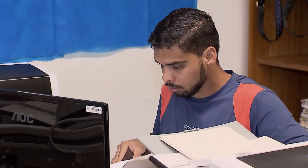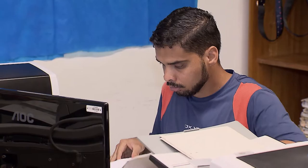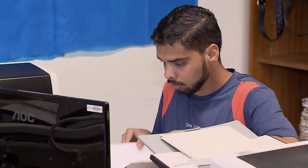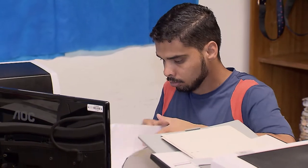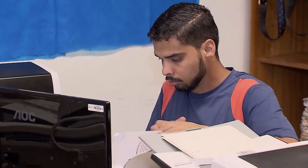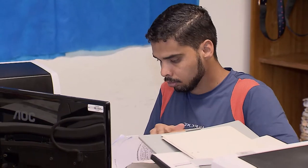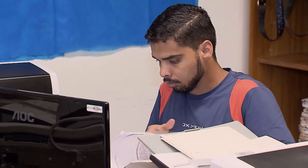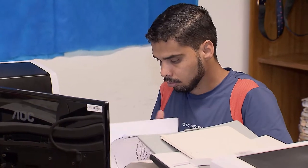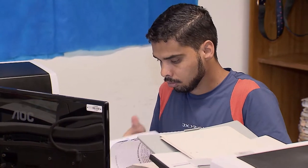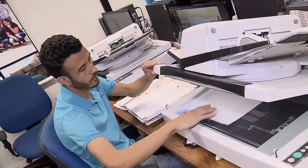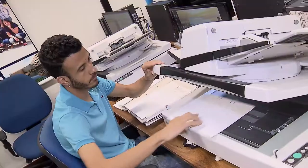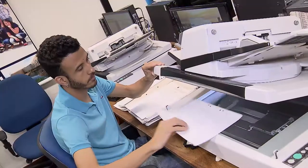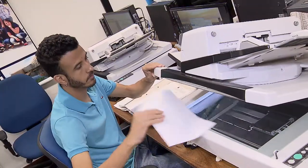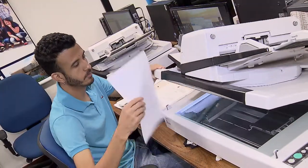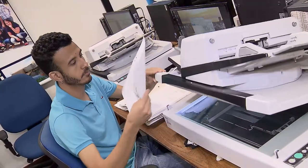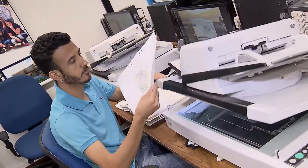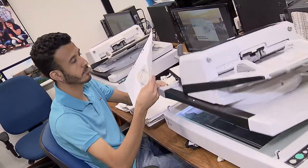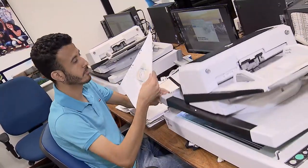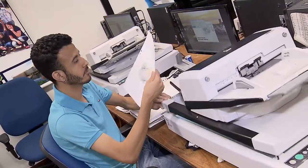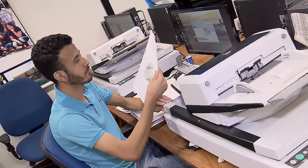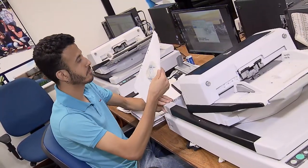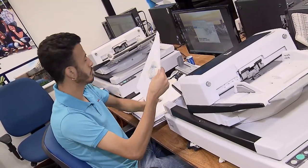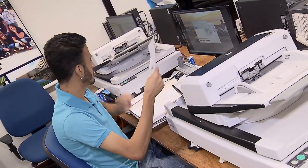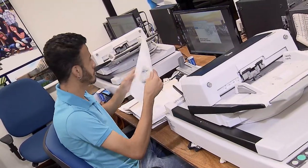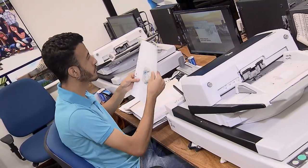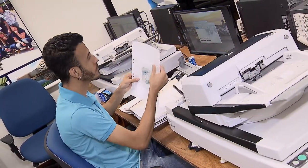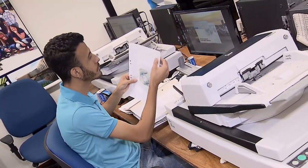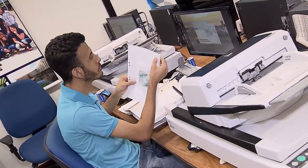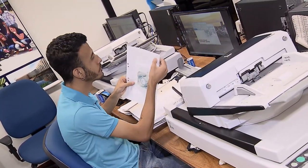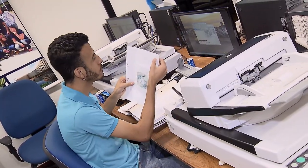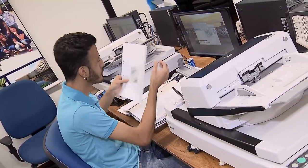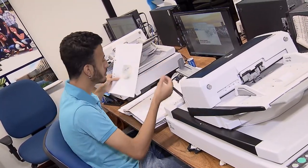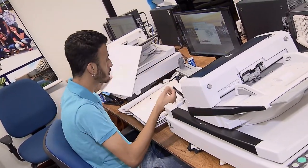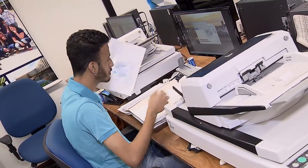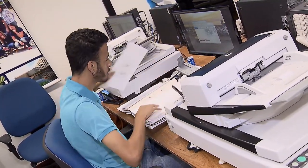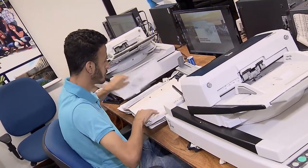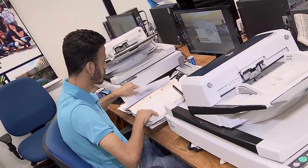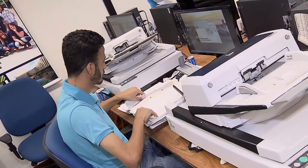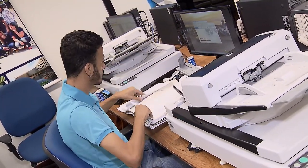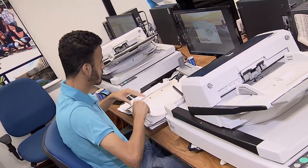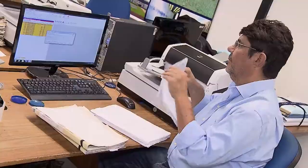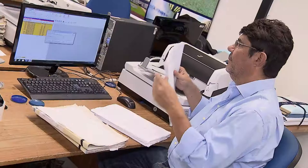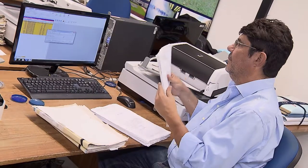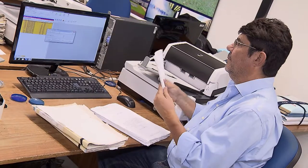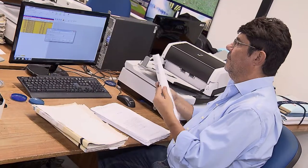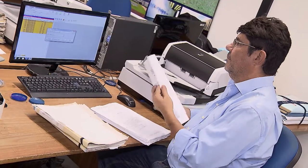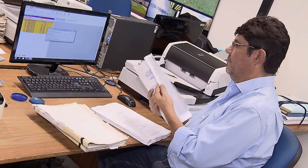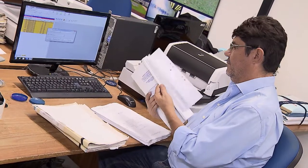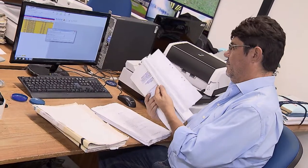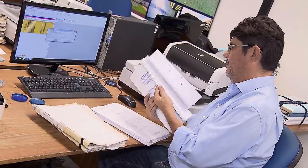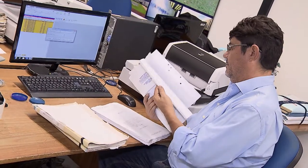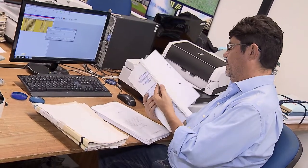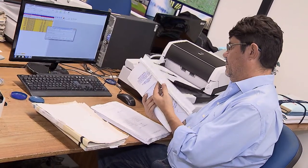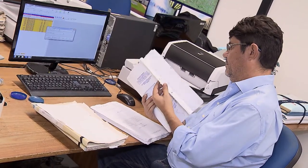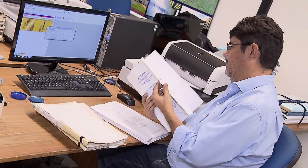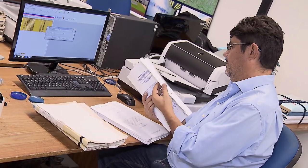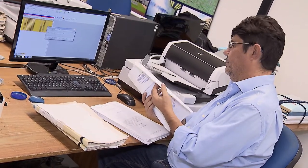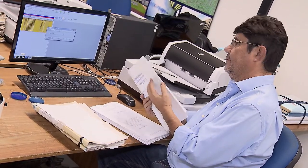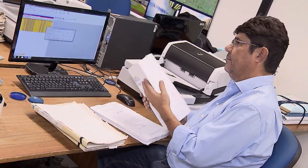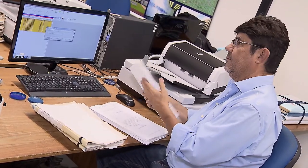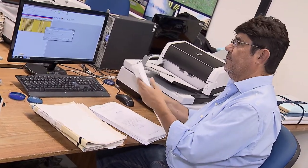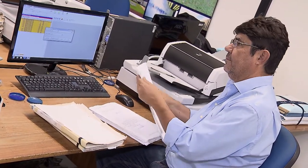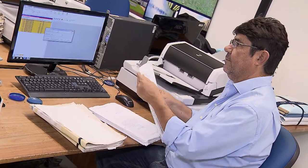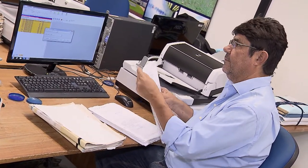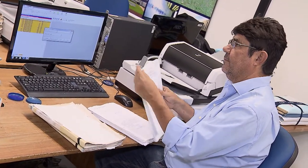trabalho desenvolvido por eles, mais de 920 mil processos já foram digitalizados, o que representa